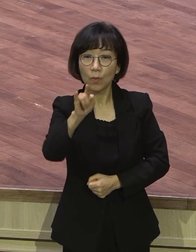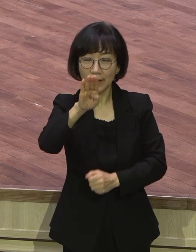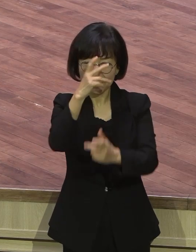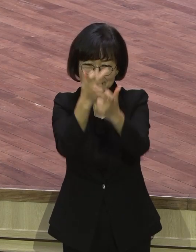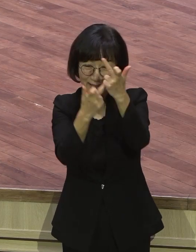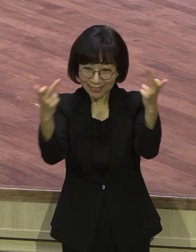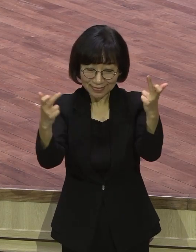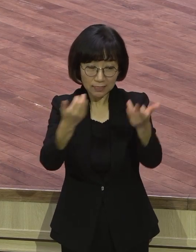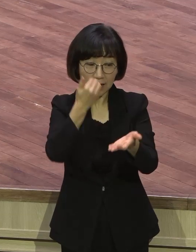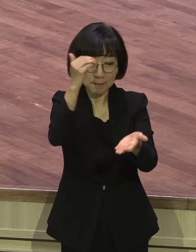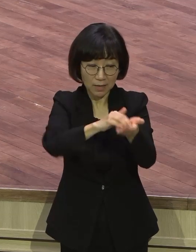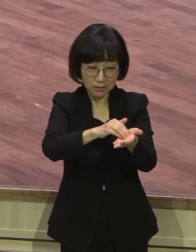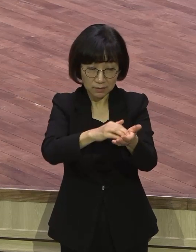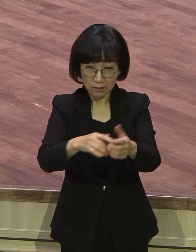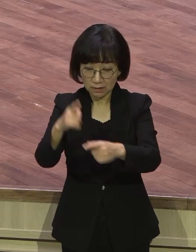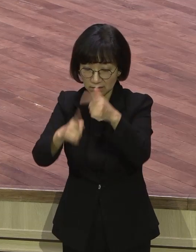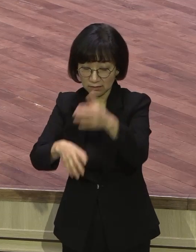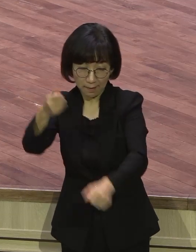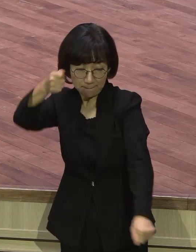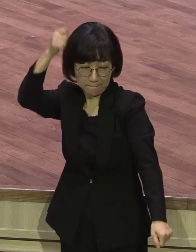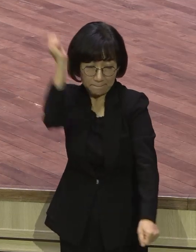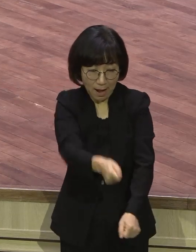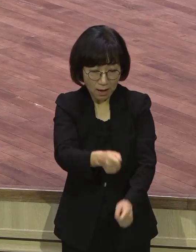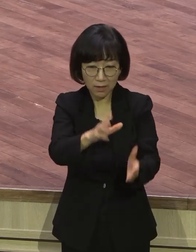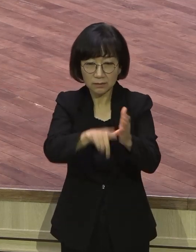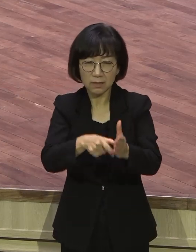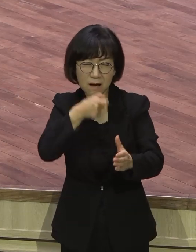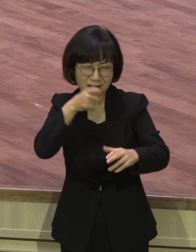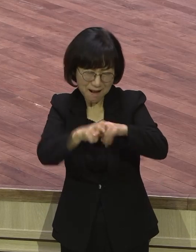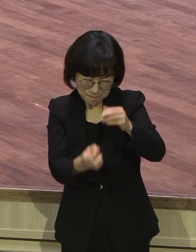치니까 샘물이 팍 솟아났어요